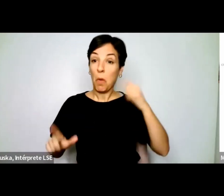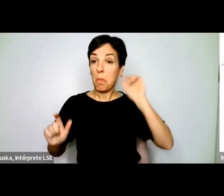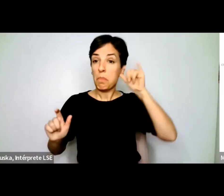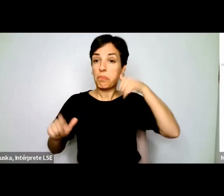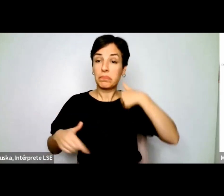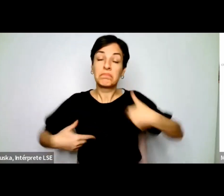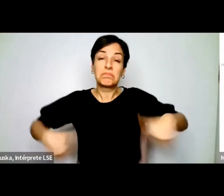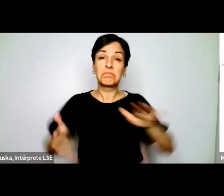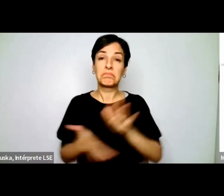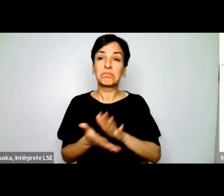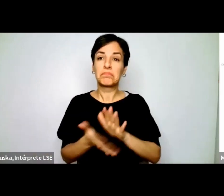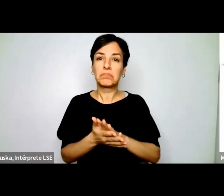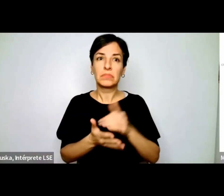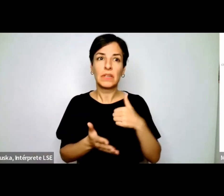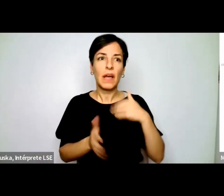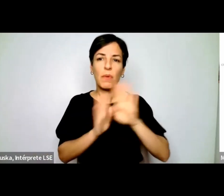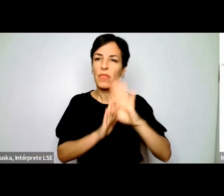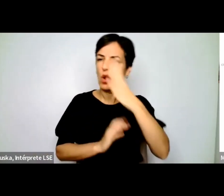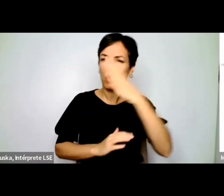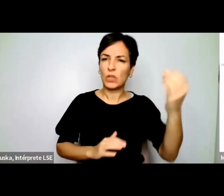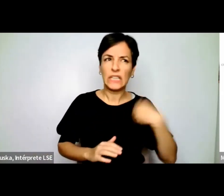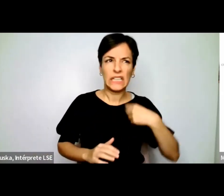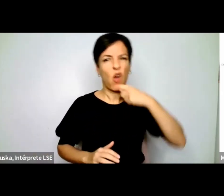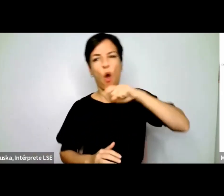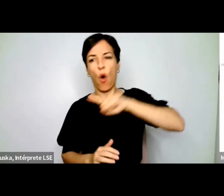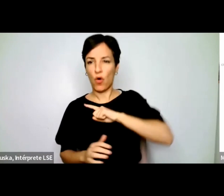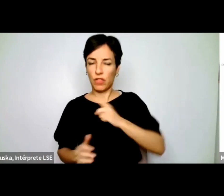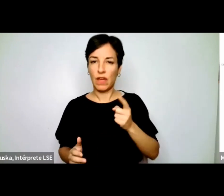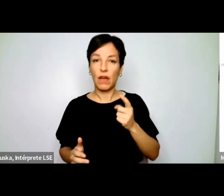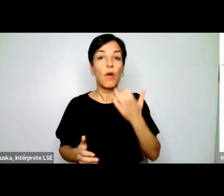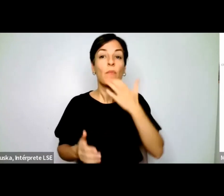entonces, y no lo entienden. O en una comunidad de vecinos que quieren